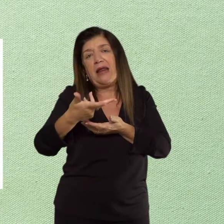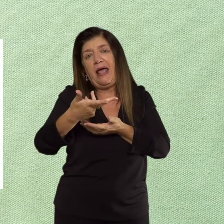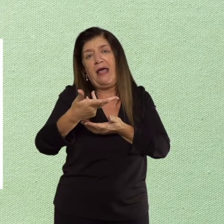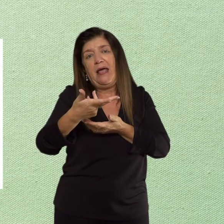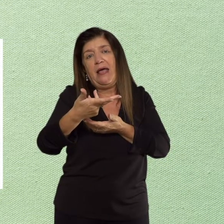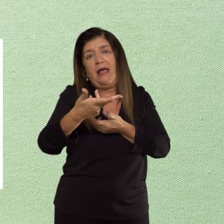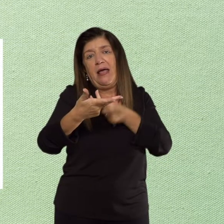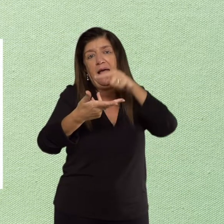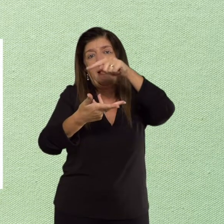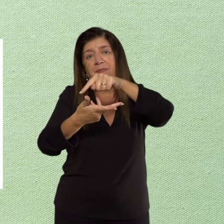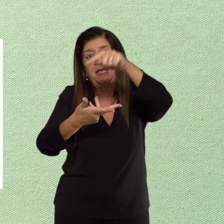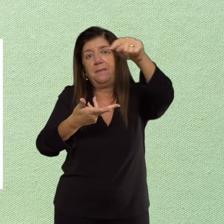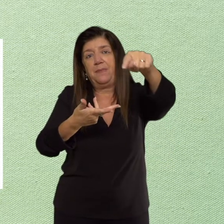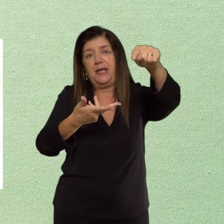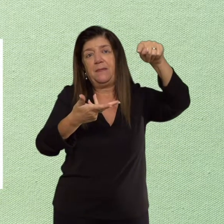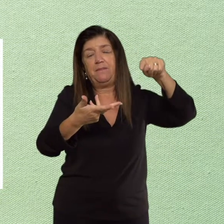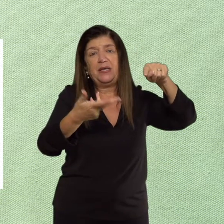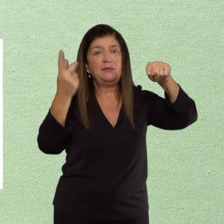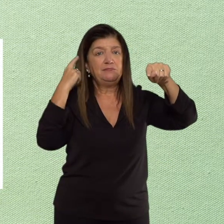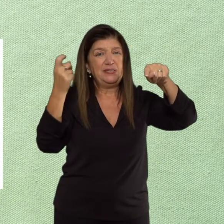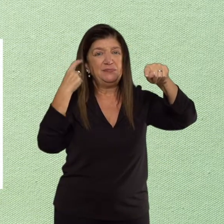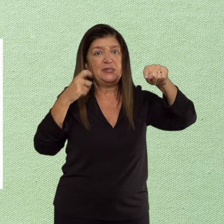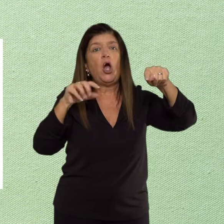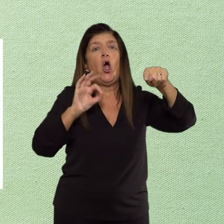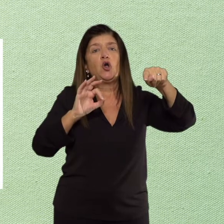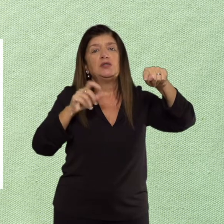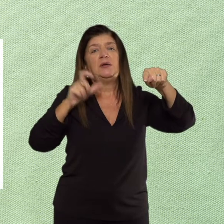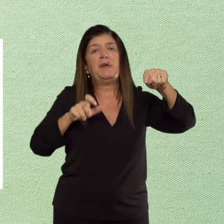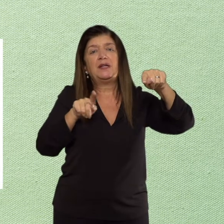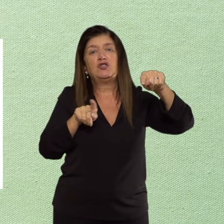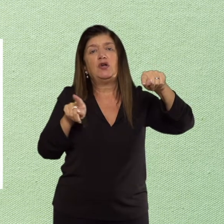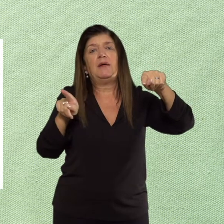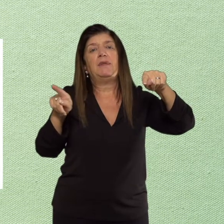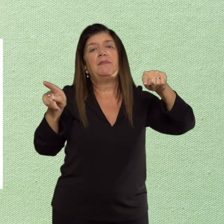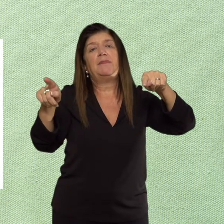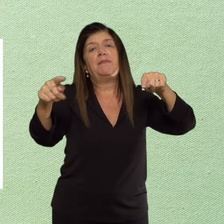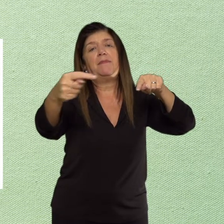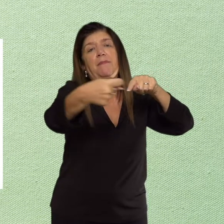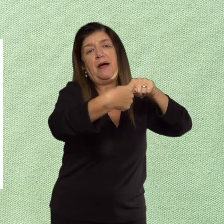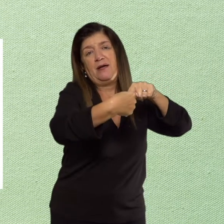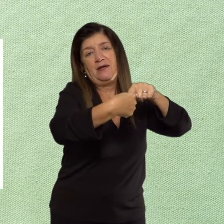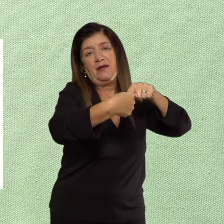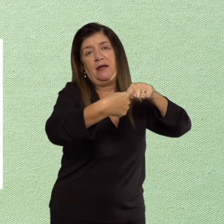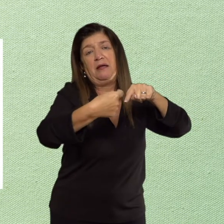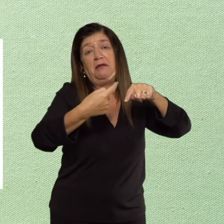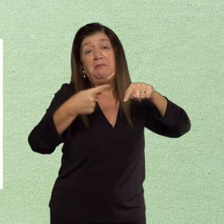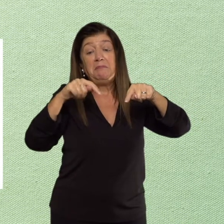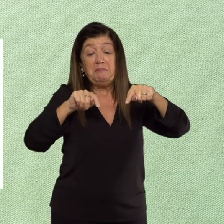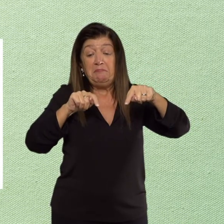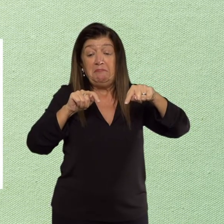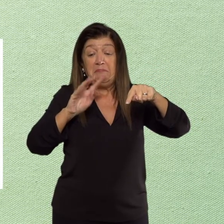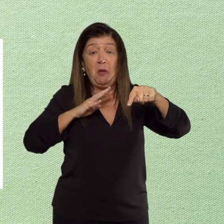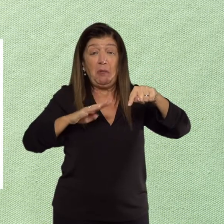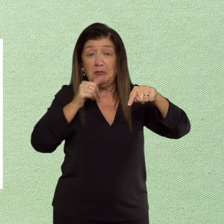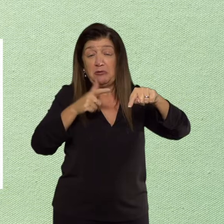utilizzare il percorso tramite il passaggio dei semafori e vedere di